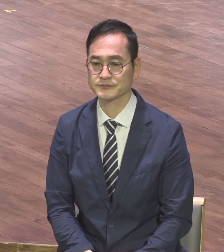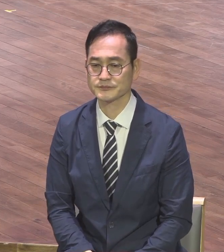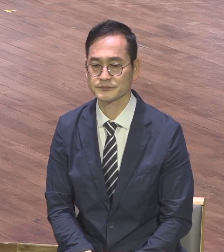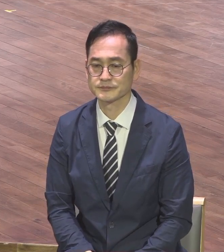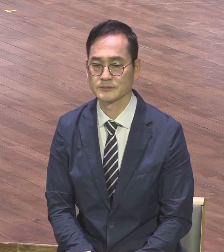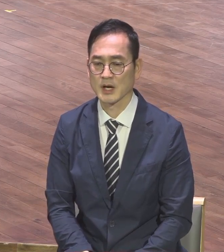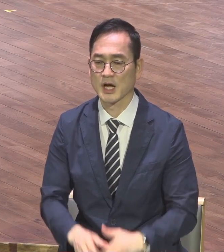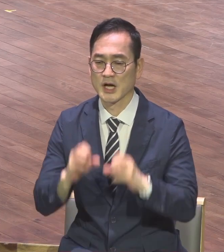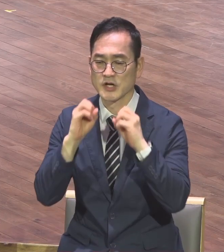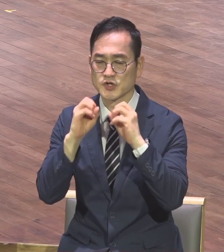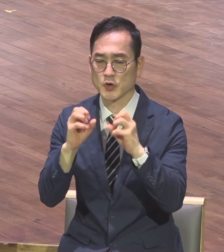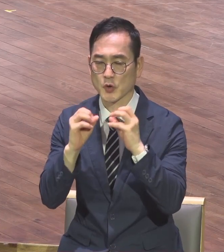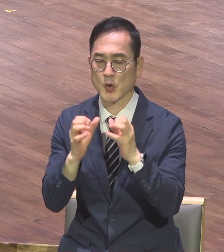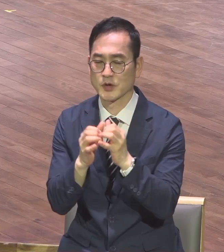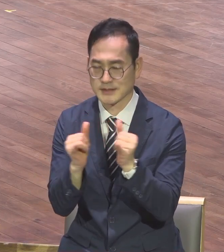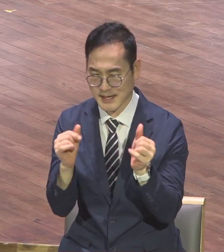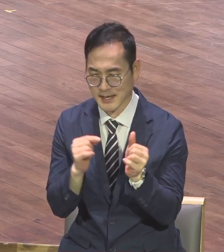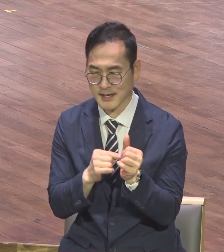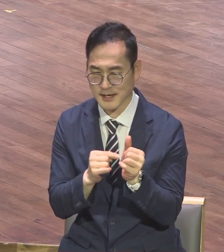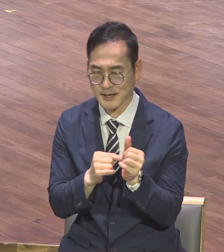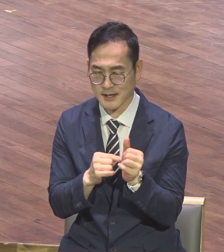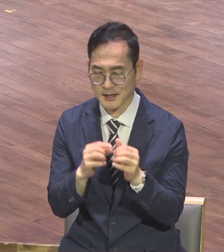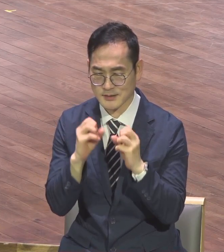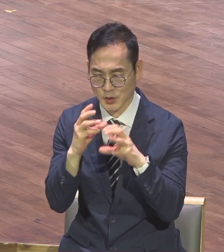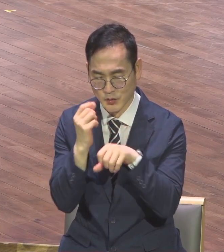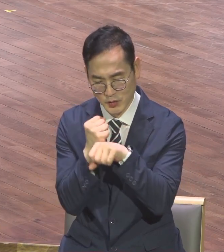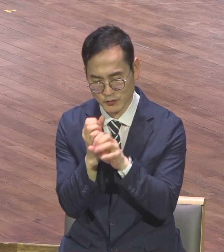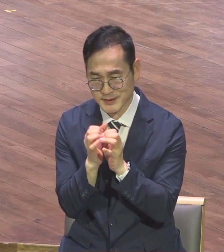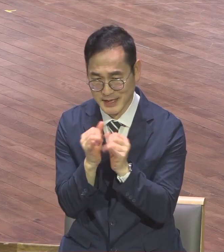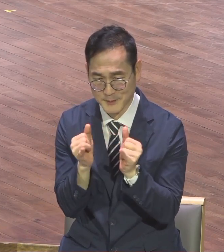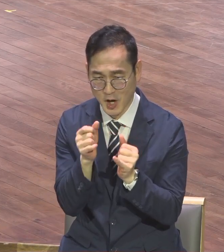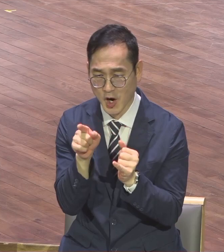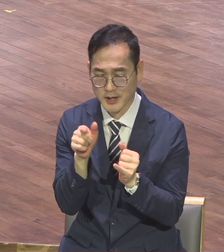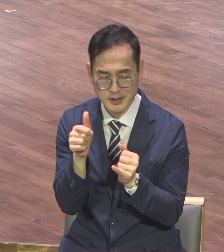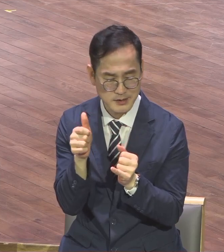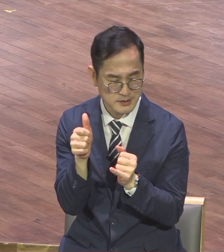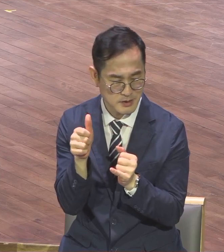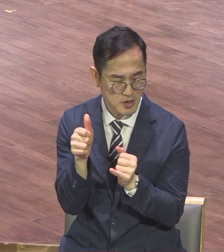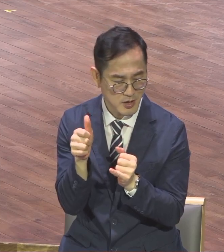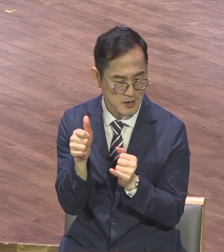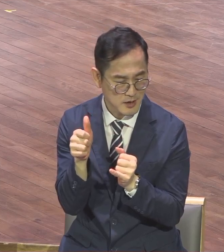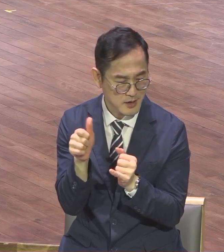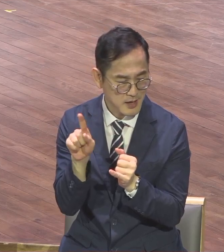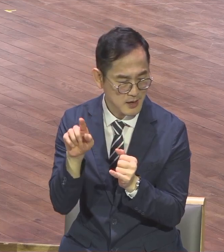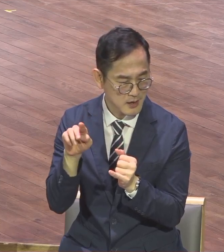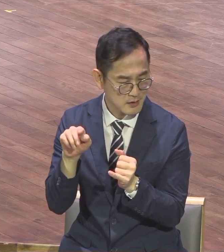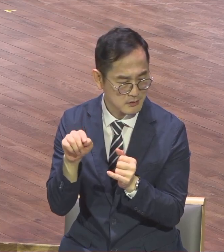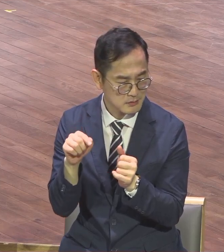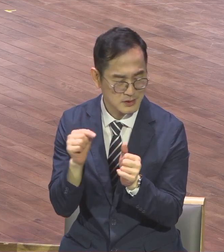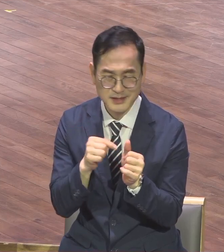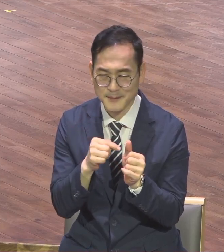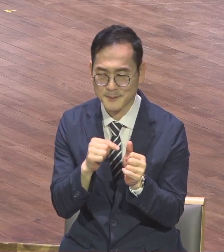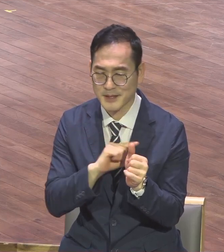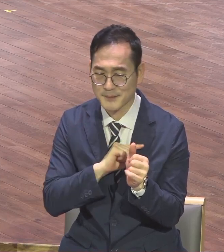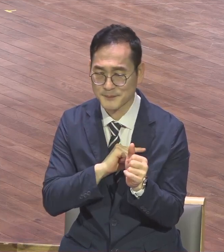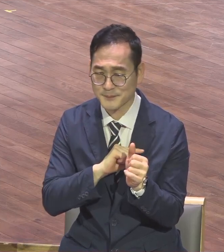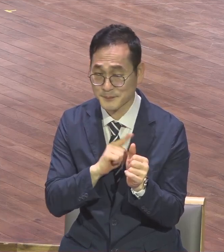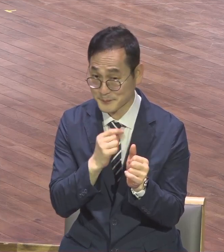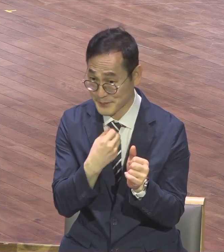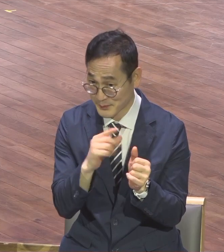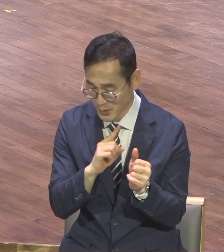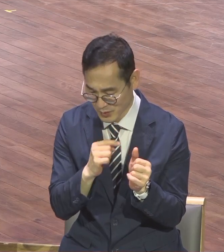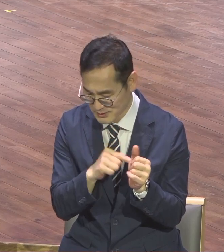세계적인 선교학자 허버드 케인이 이런 말을 했어요. 혼자서 선교한다고 생각하는